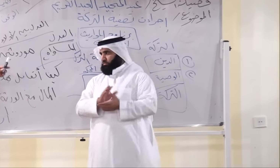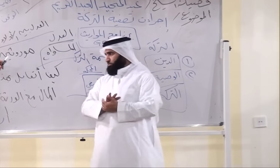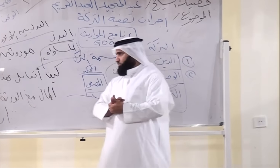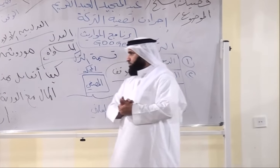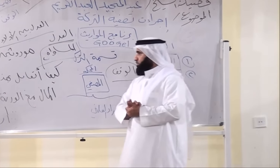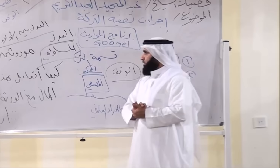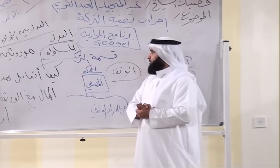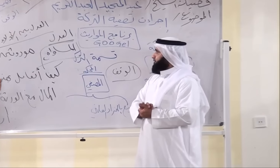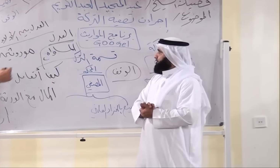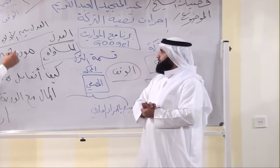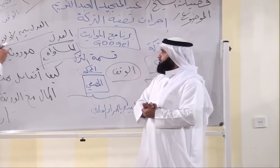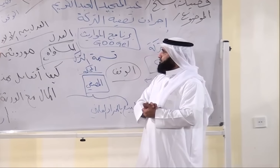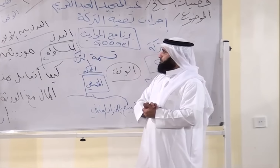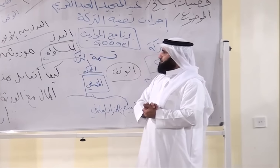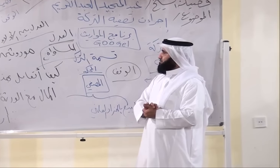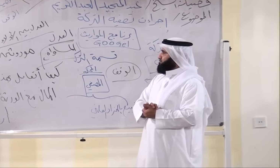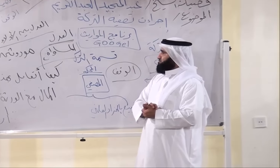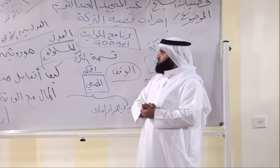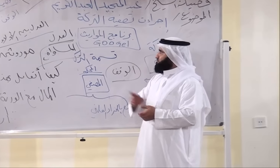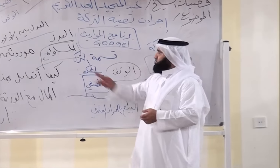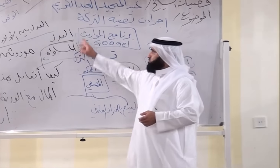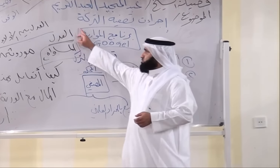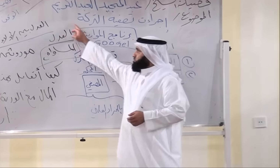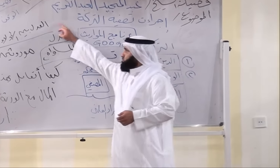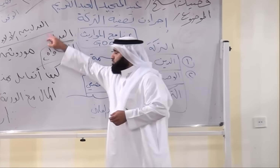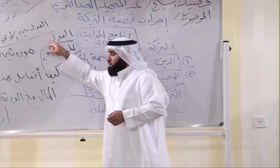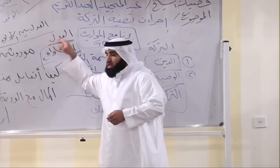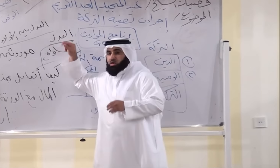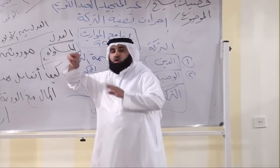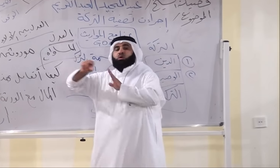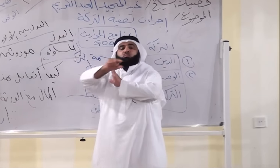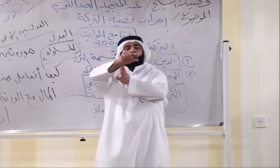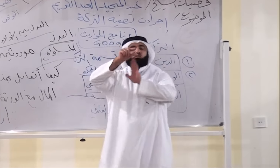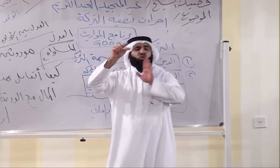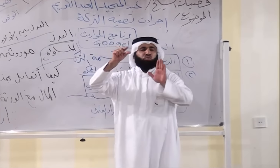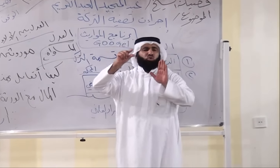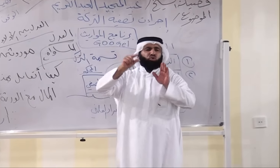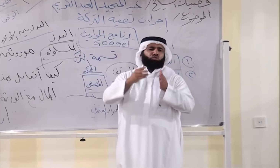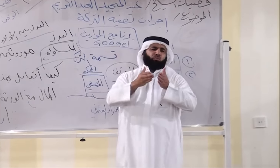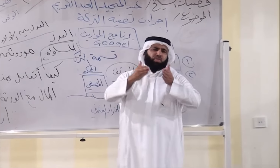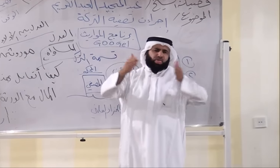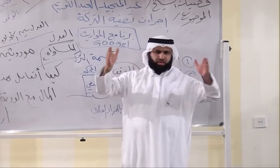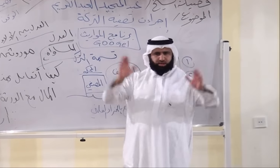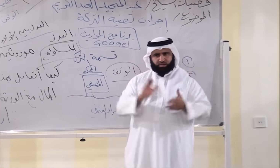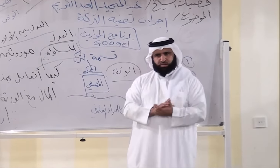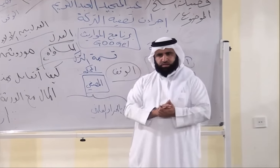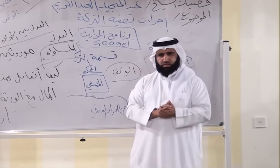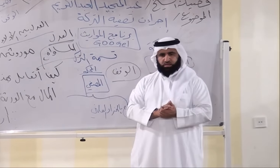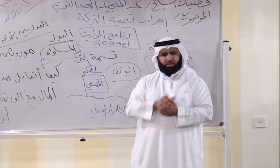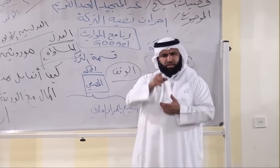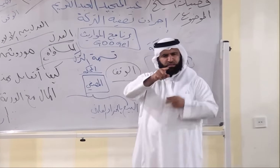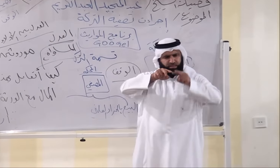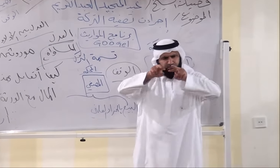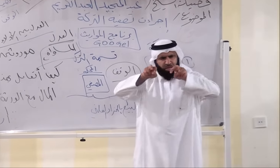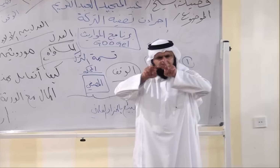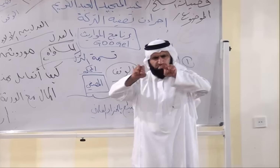وعلى كل حال العدل بشكل عام هذا موضوع واسع ومهم جدا للإنسان أنه يفهم فيه